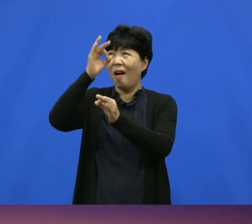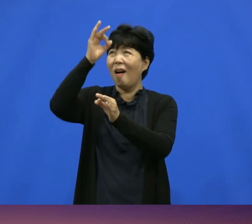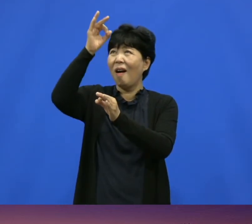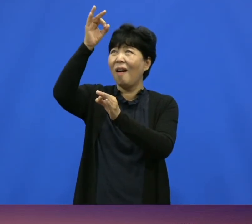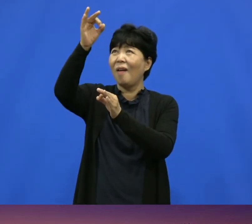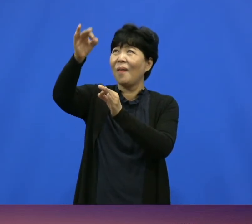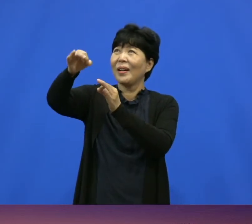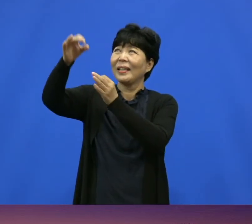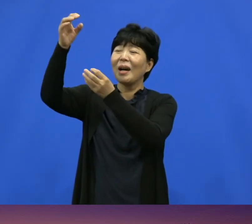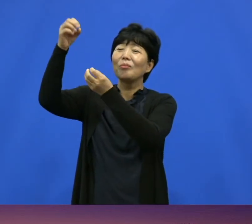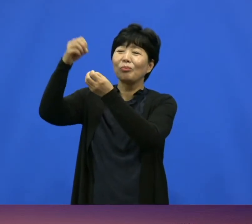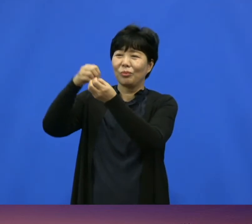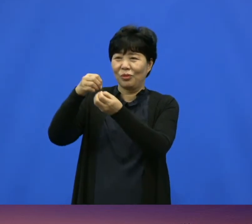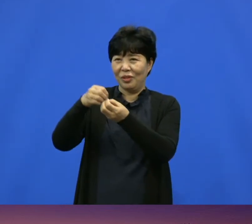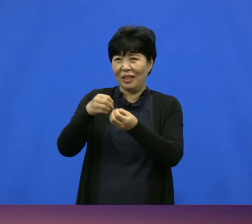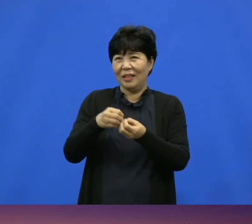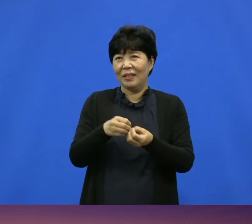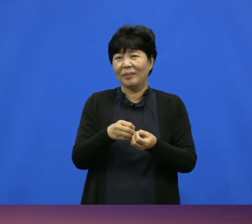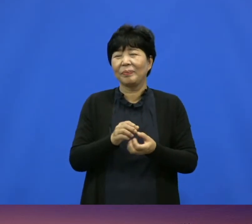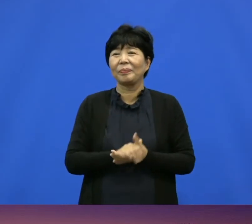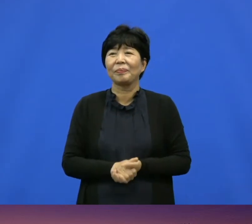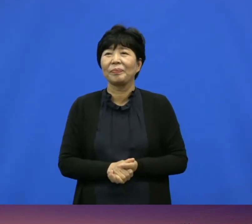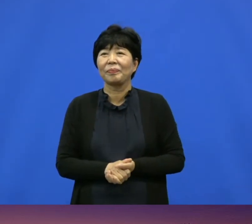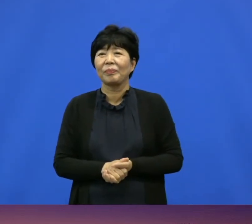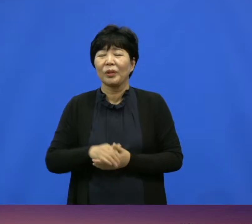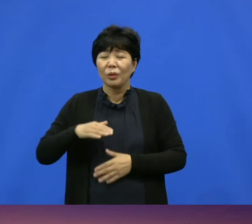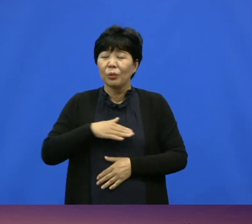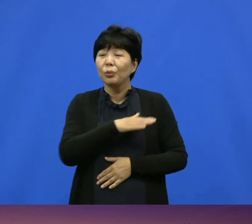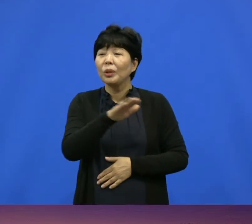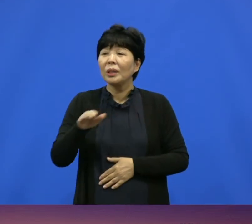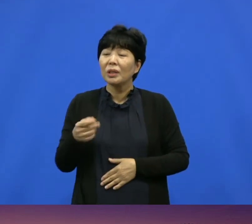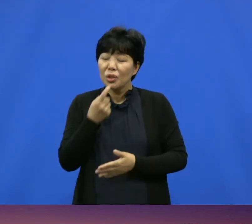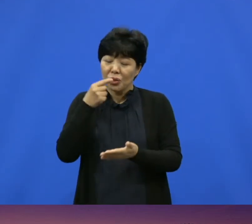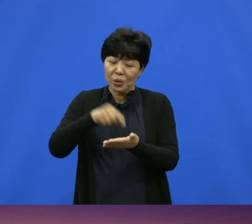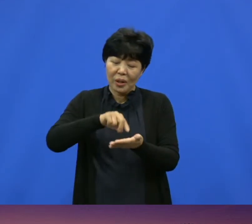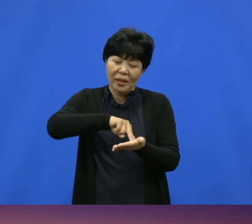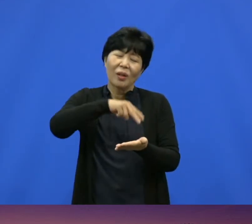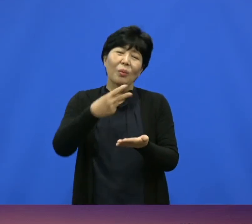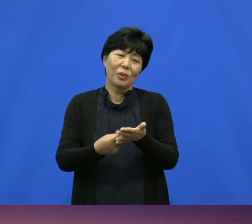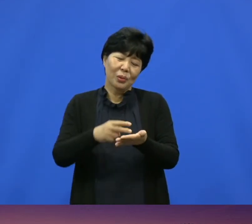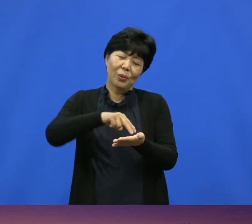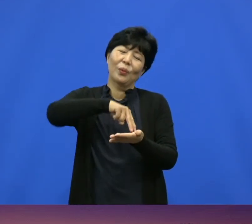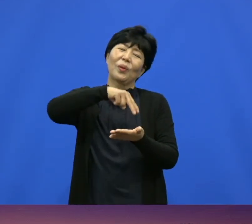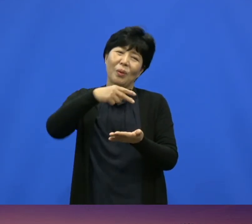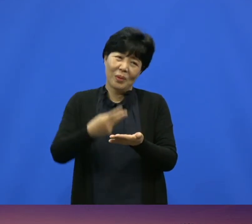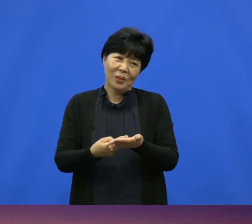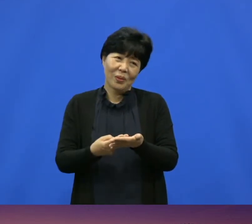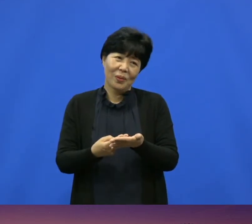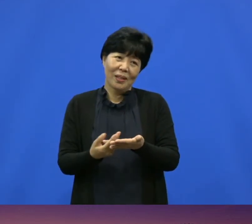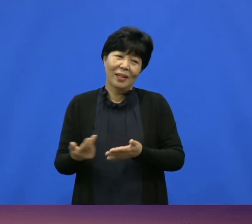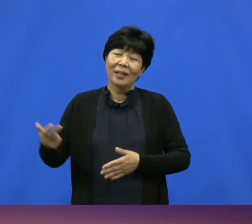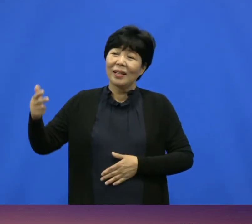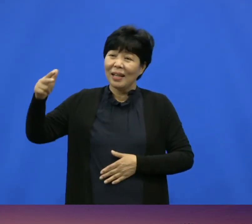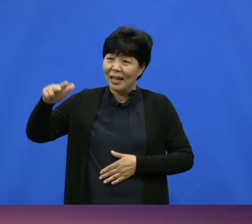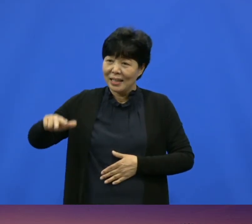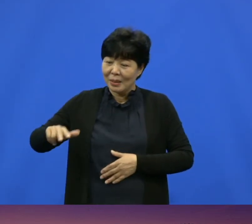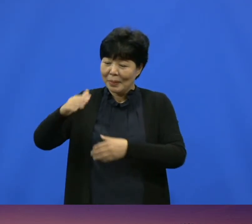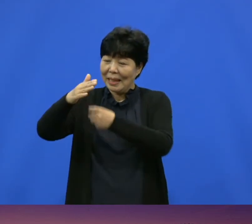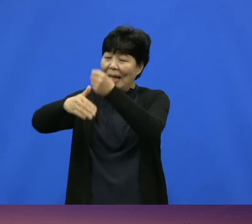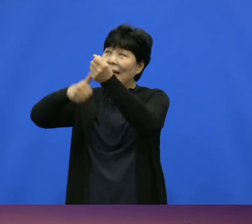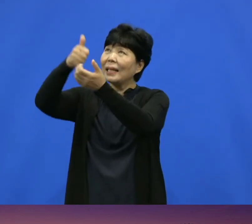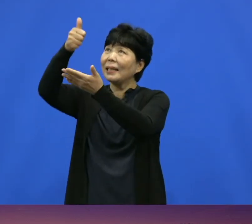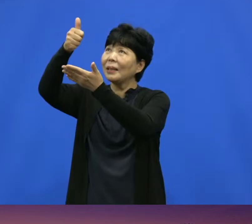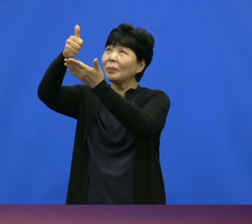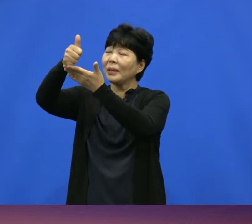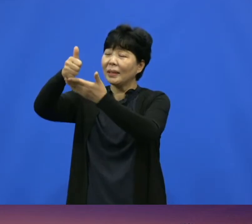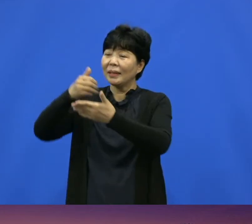여러분 우리는 쉽게 넘어지고 또 넘어져요. 그러나 하나님이 내 마음의 반석이 되시고 영원한